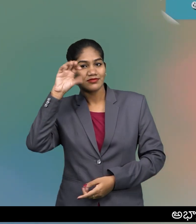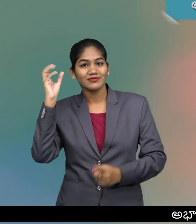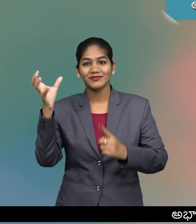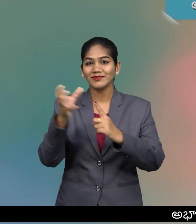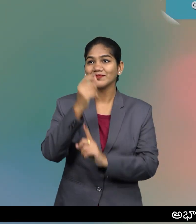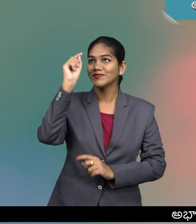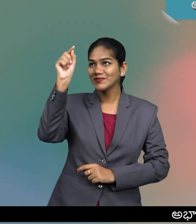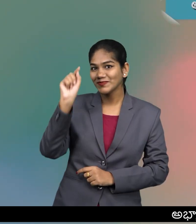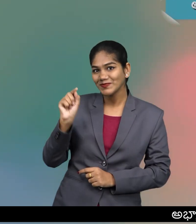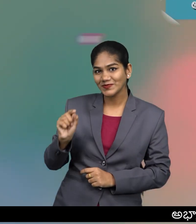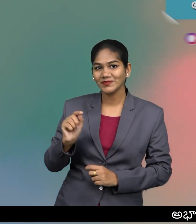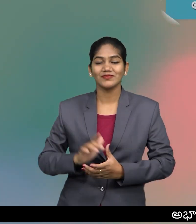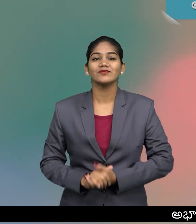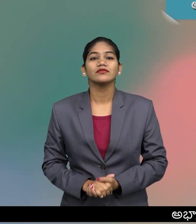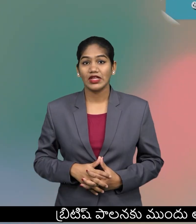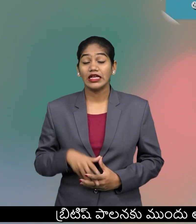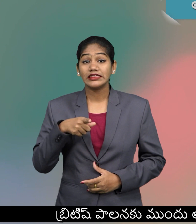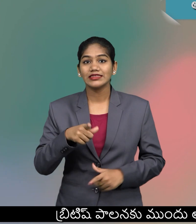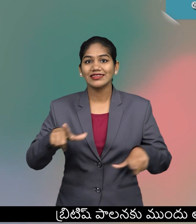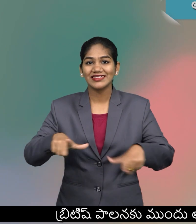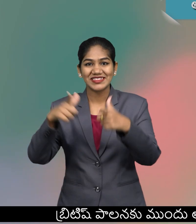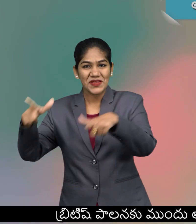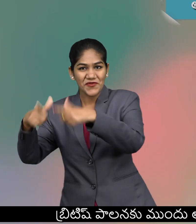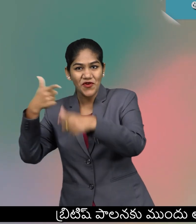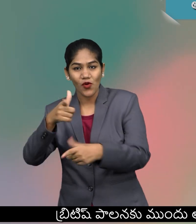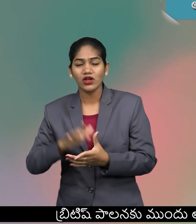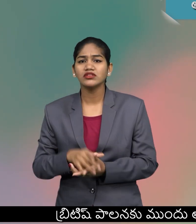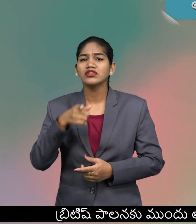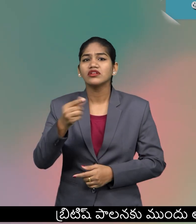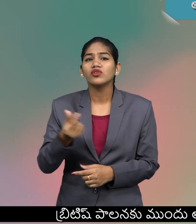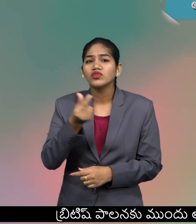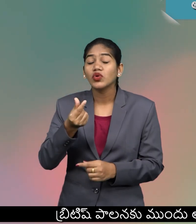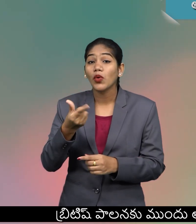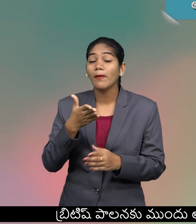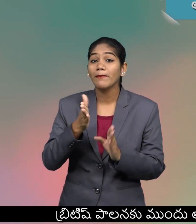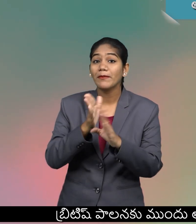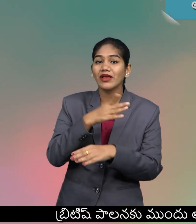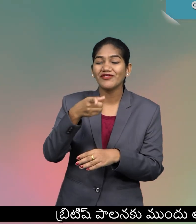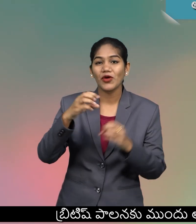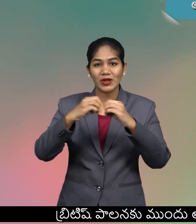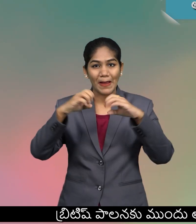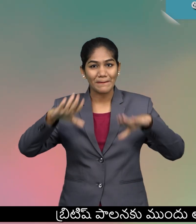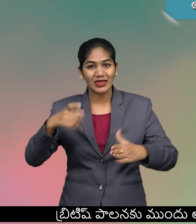అభ్యాస ఫలితాలు. బ్రిటిష్ పాలనకు ముందు అడవులు ఎలా ఉపయోగించబడ్డాయి?